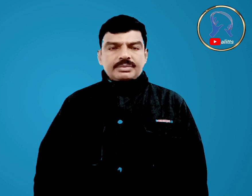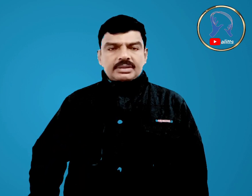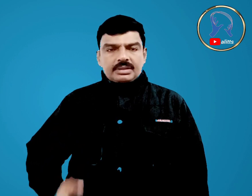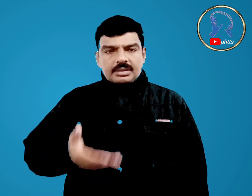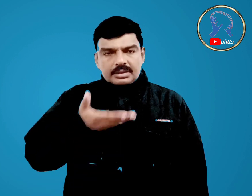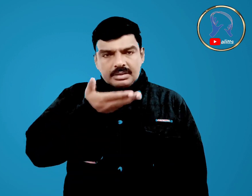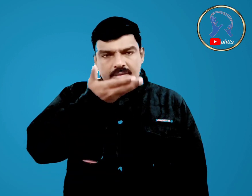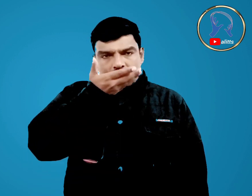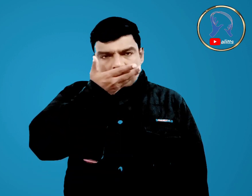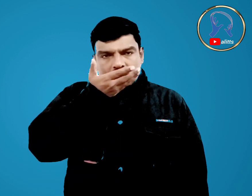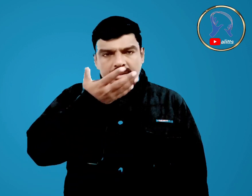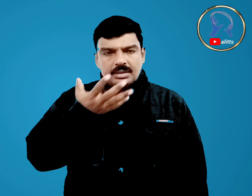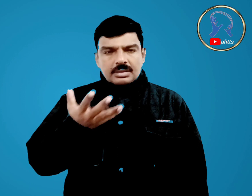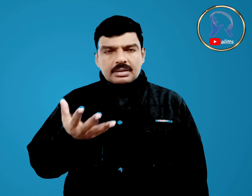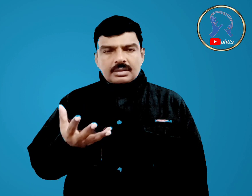मुंजमद पानी